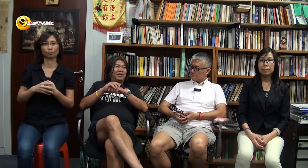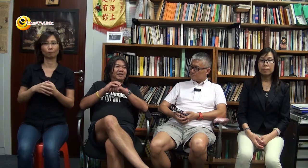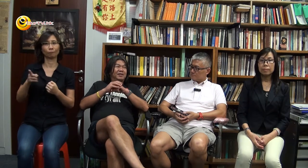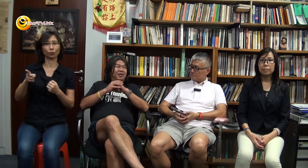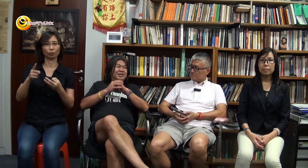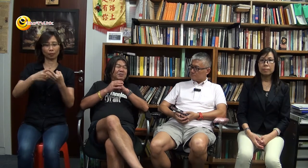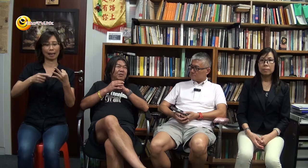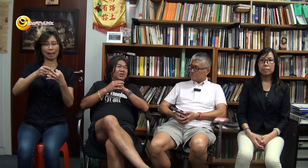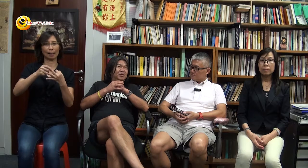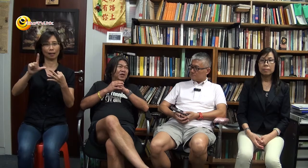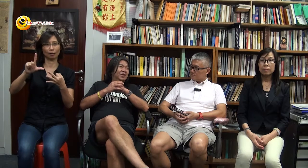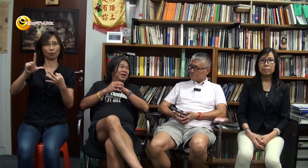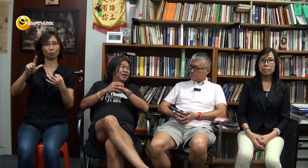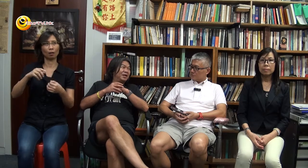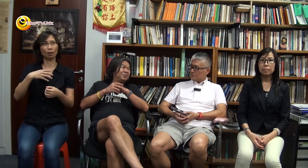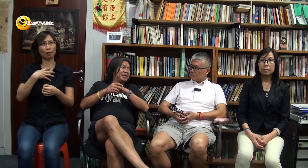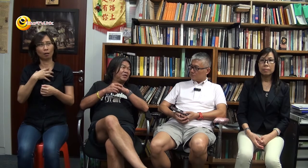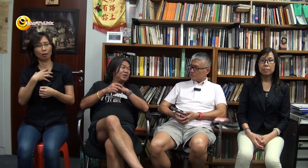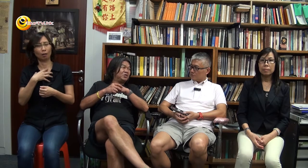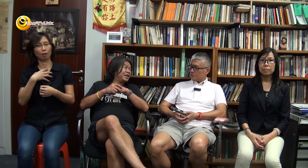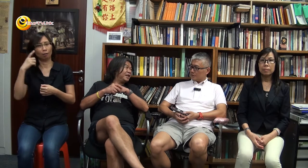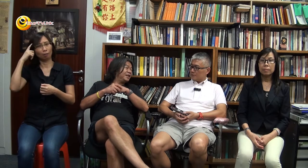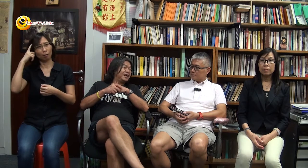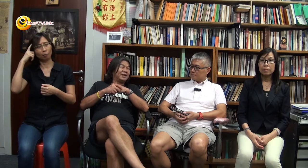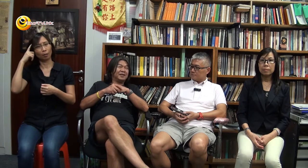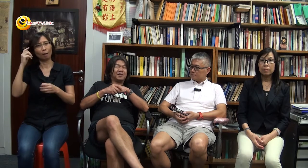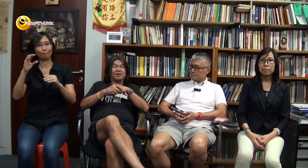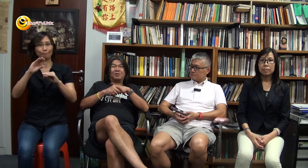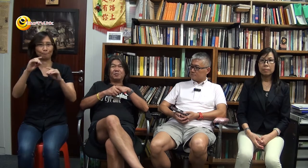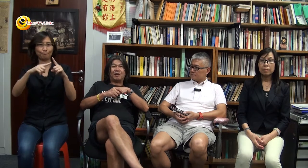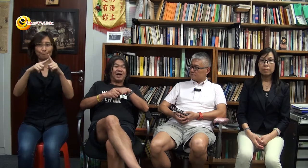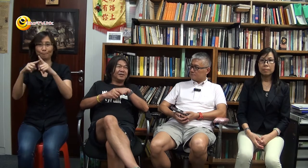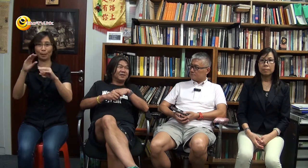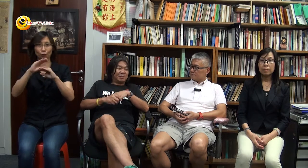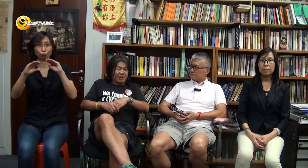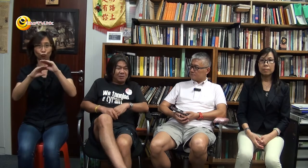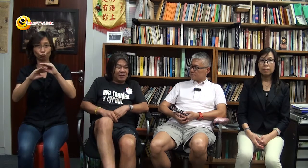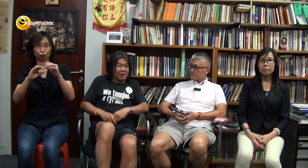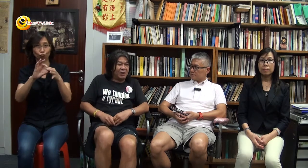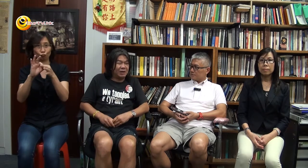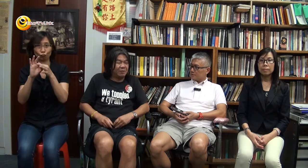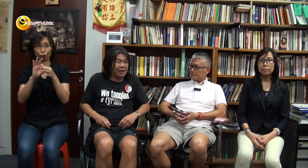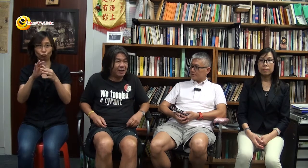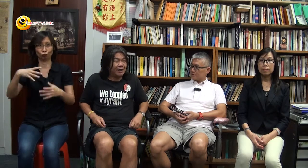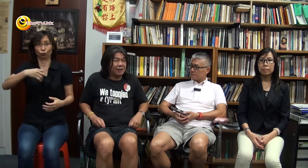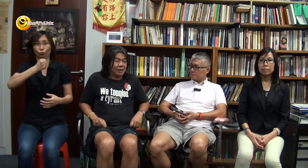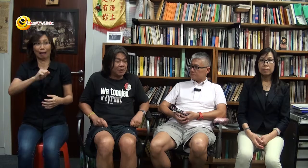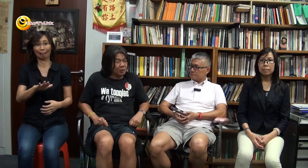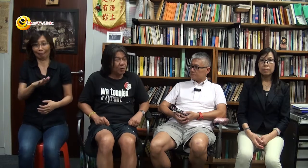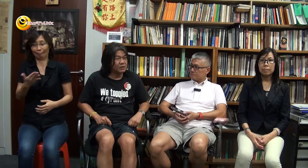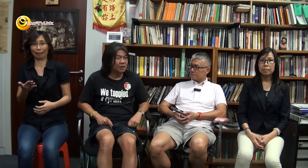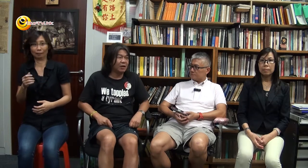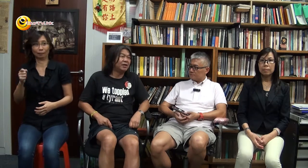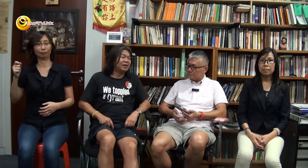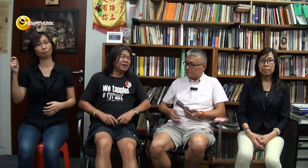以為他是可以接任做呢、這個民建聯嘅主席嘅，係啦，咁就後屘爆咗爛，俾咗李慧瓊啦。咁呢